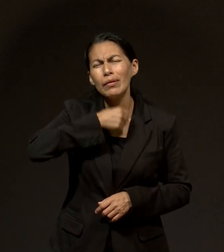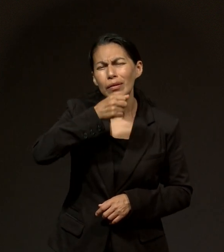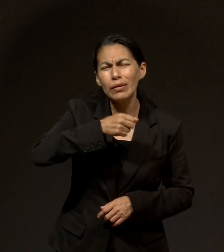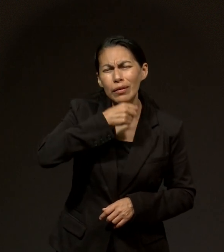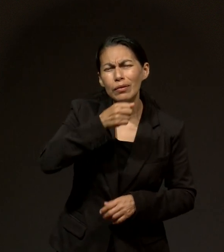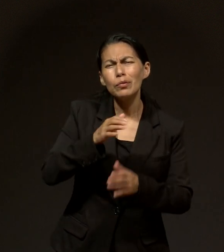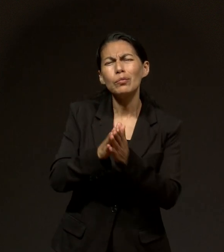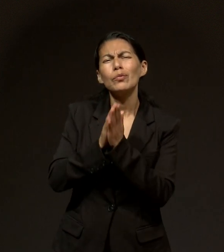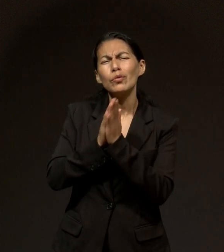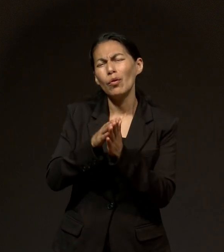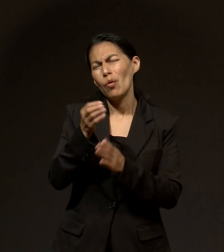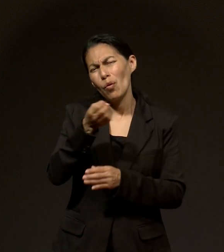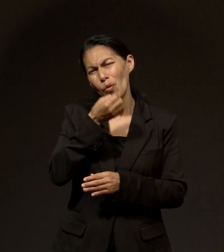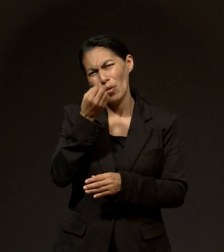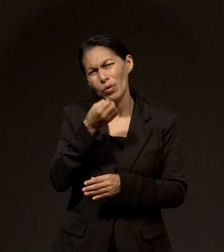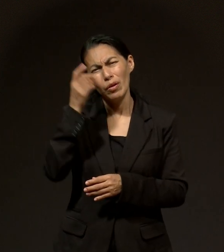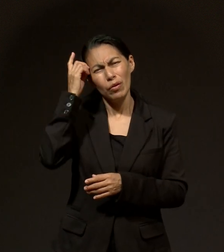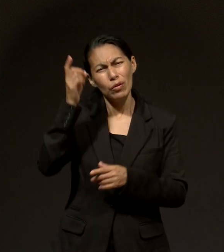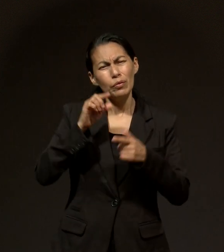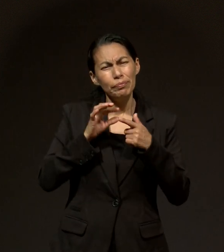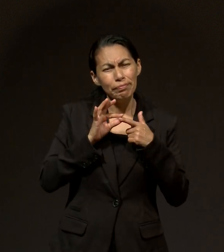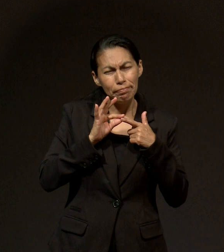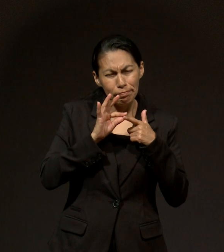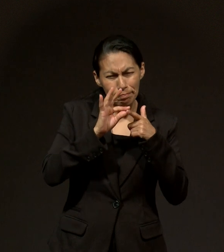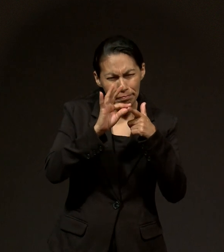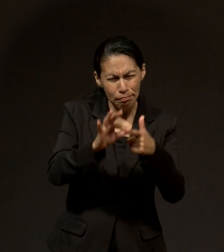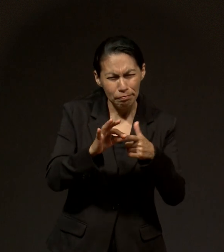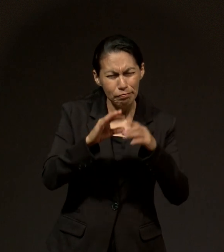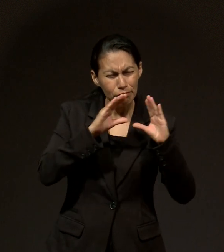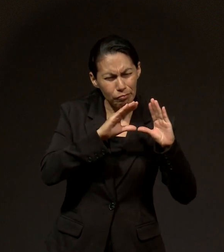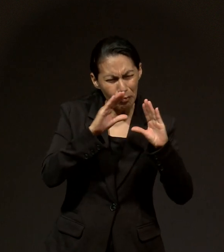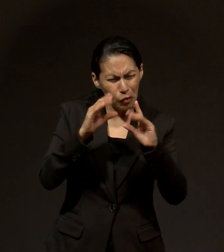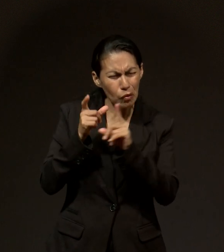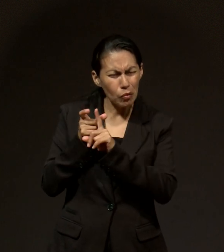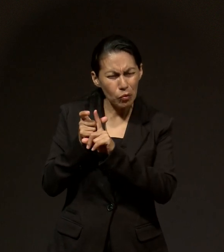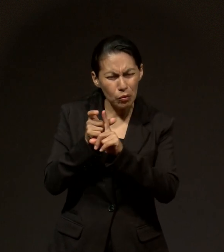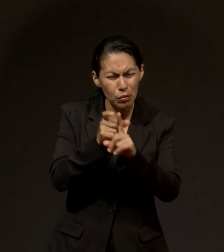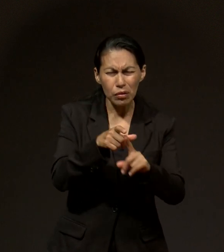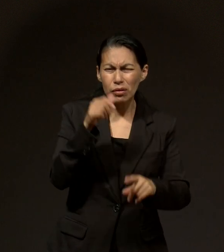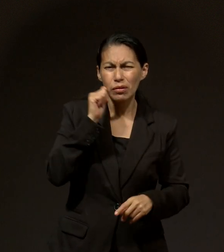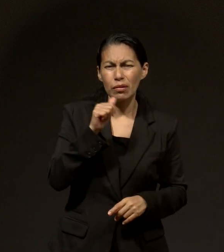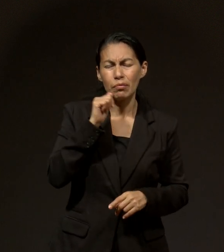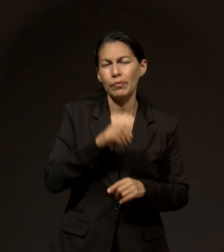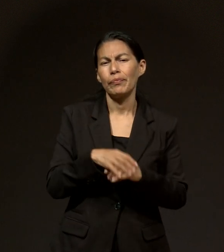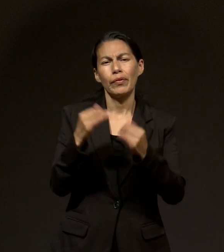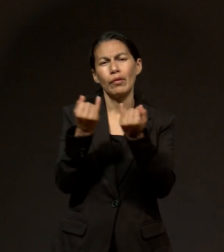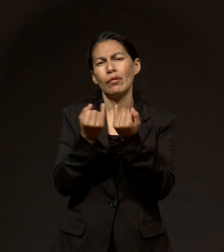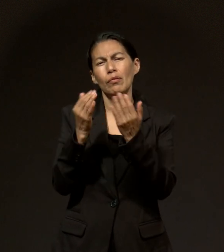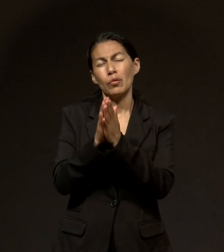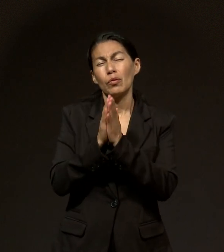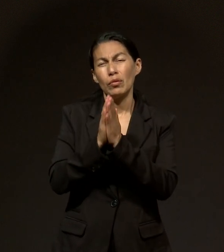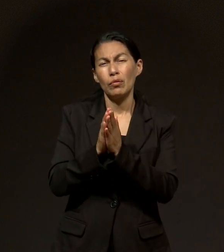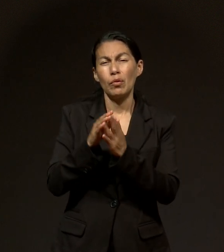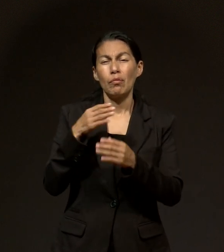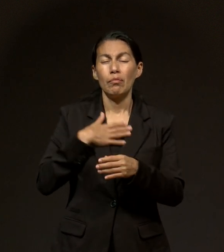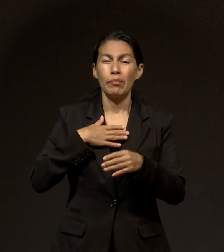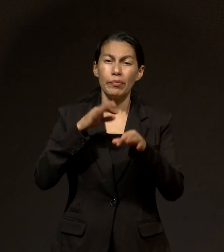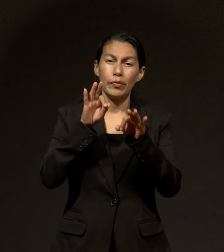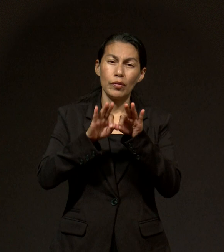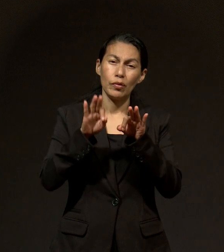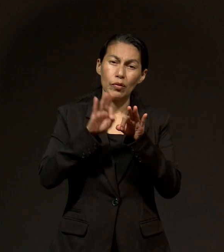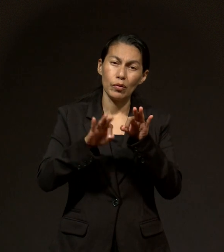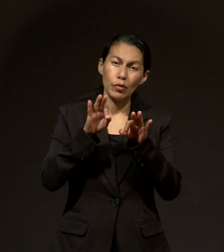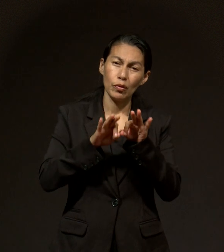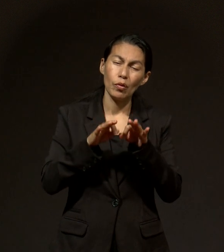Dios los proteja Y cuide siempre También pido por mi tío Nicolás Que le detectaron Cáncer de ganglia